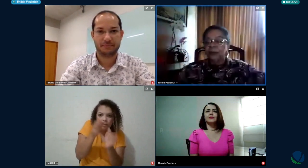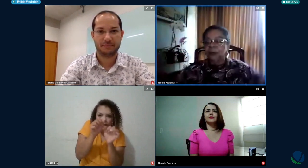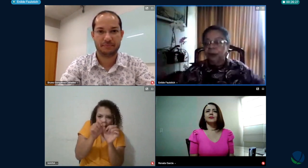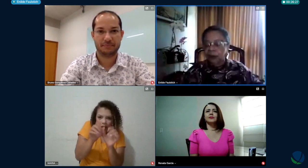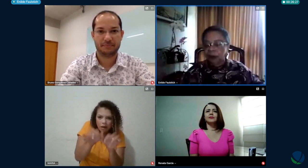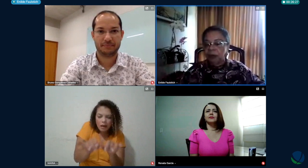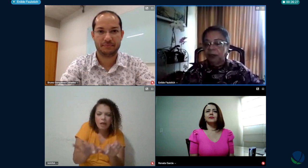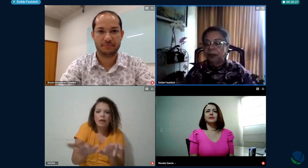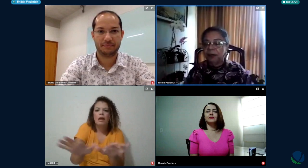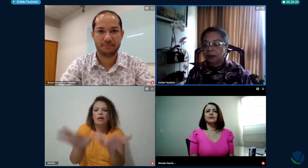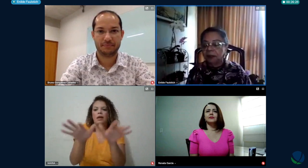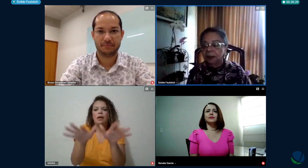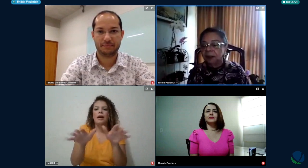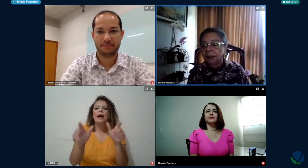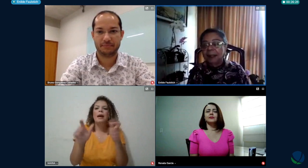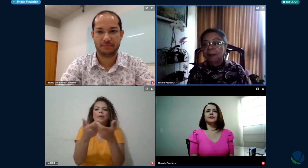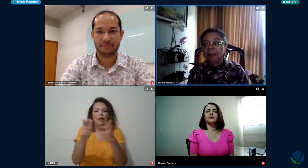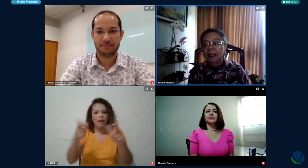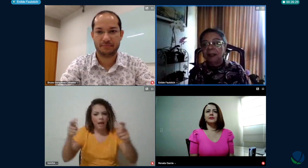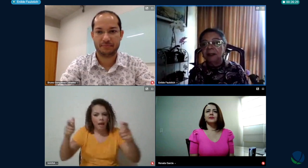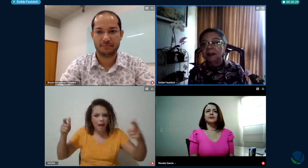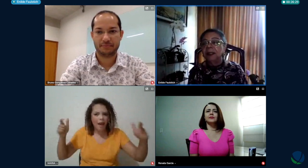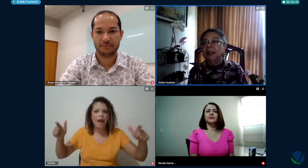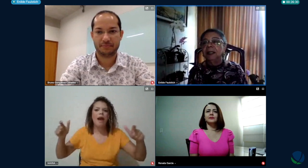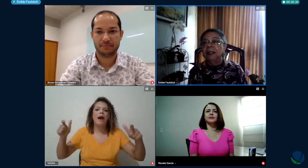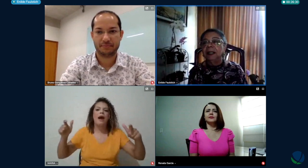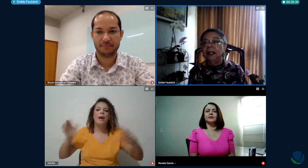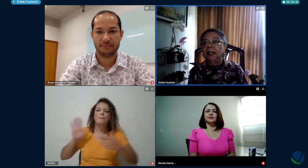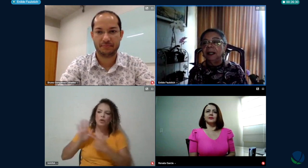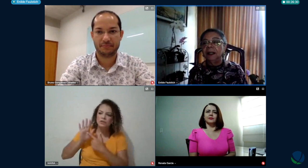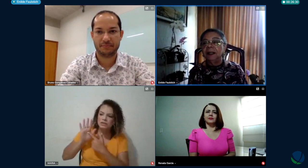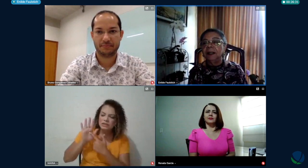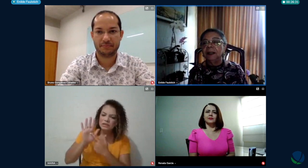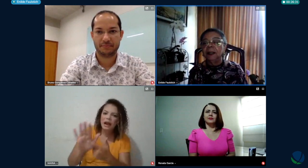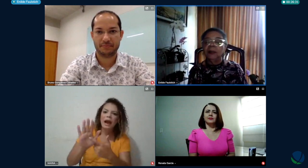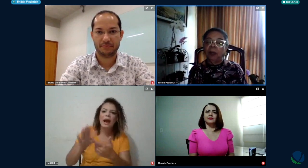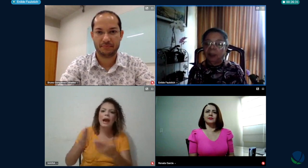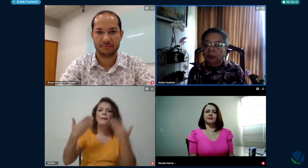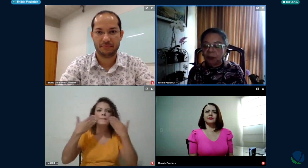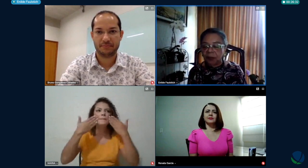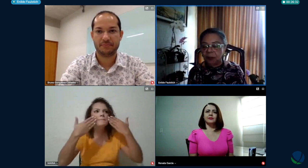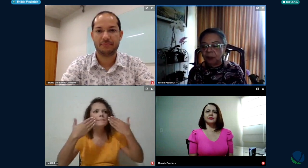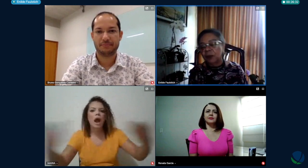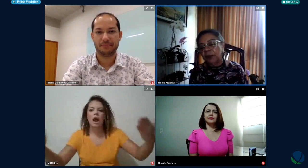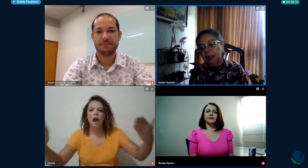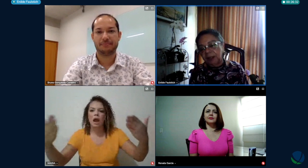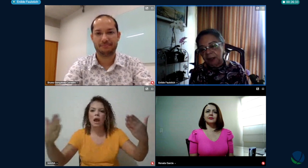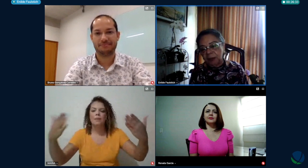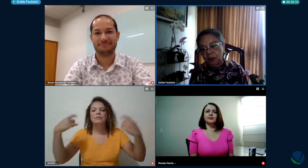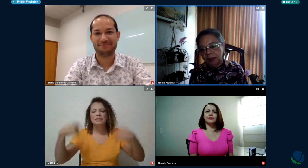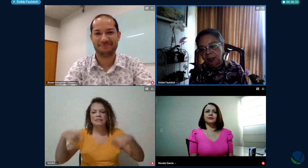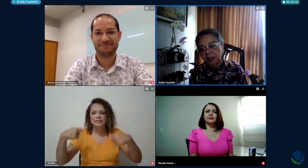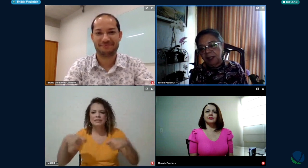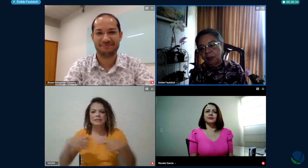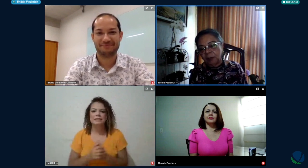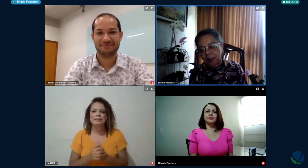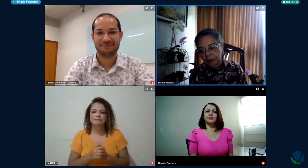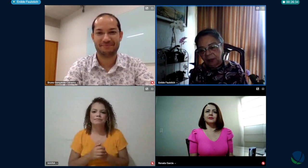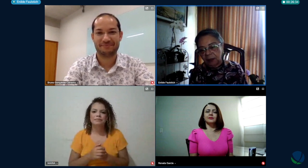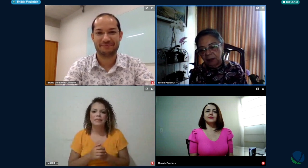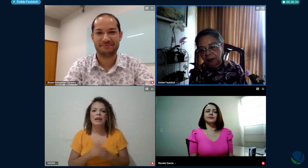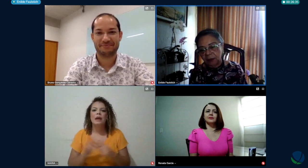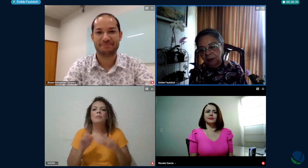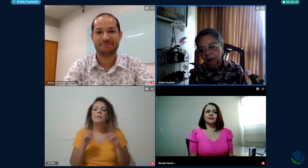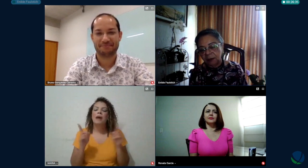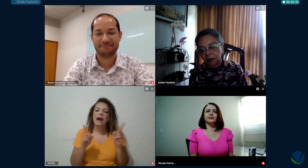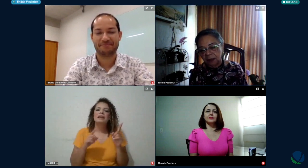é difundir, né? Mas não demora muito, isso fica dentro de uma tese, dentro de uma